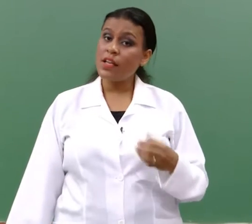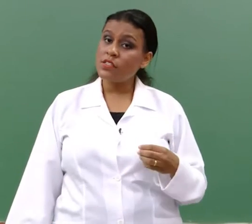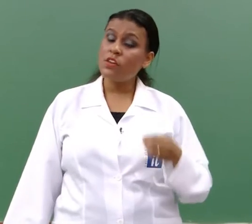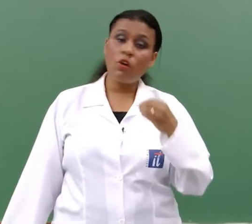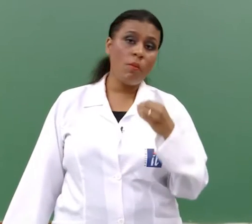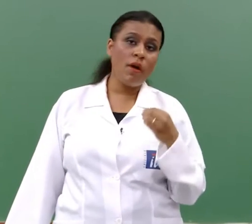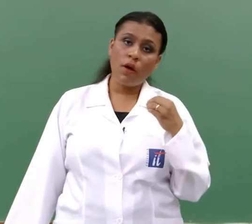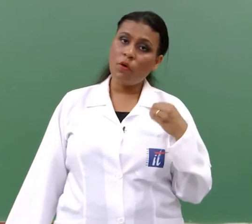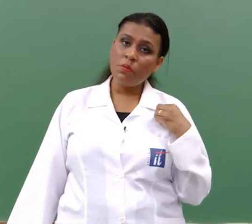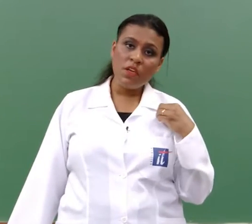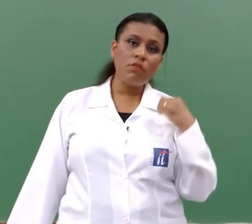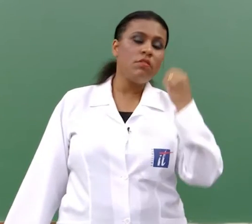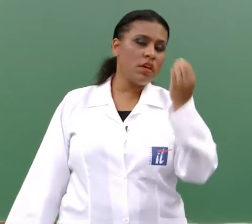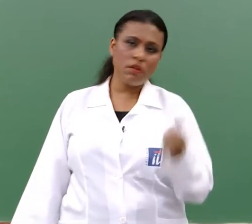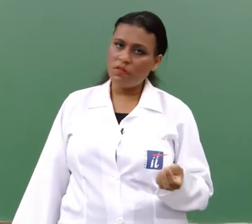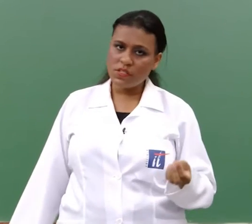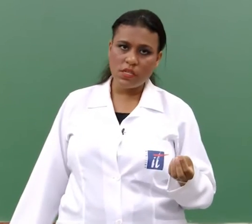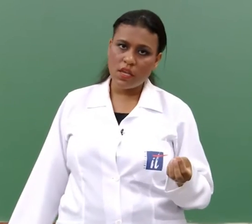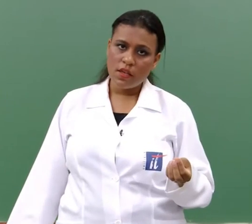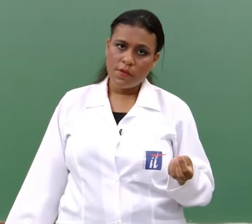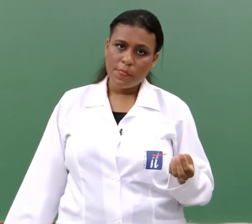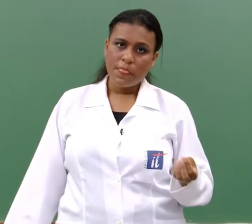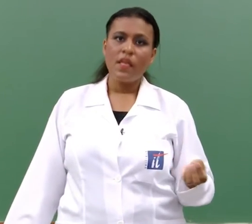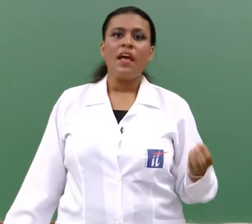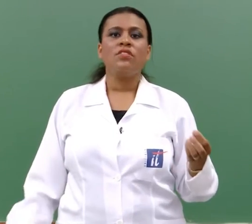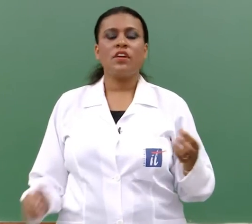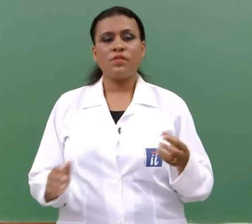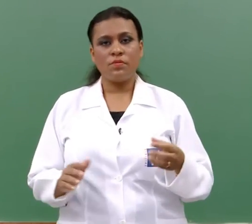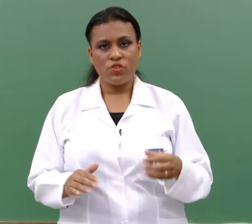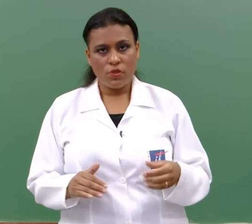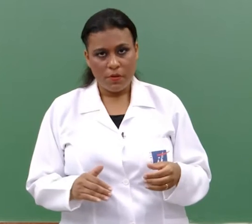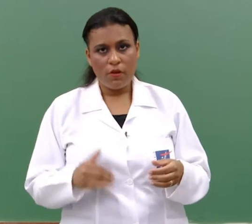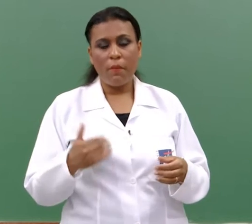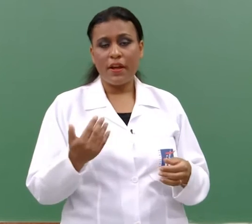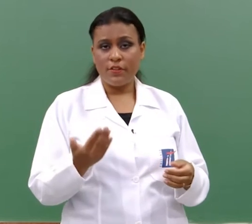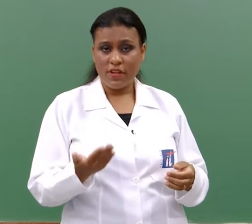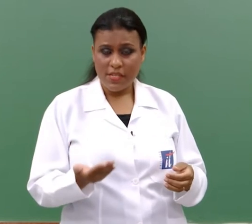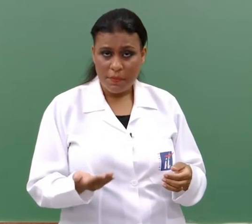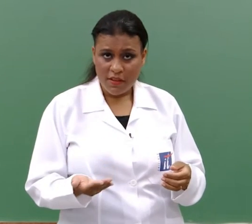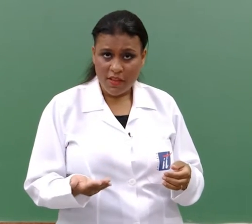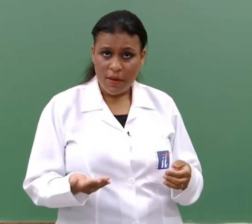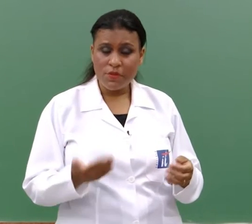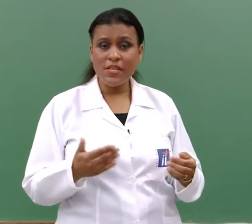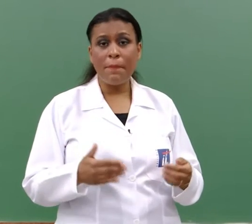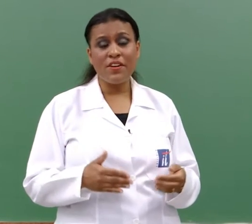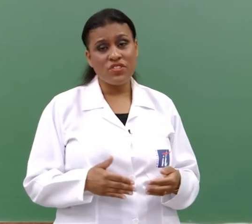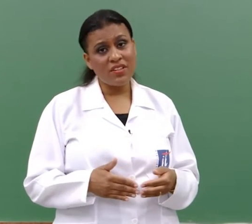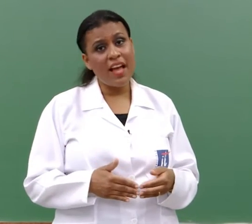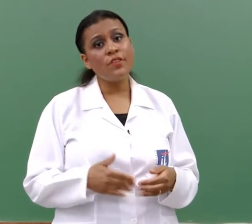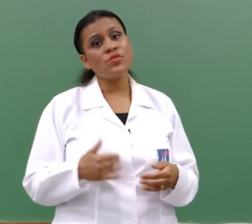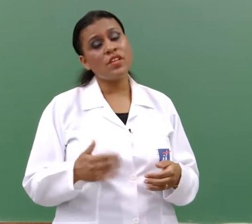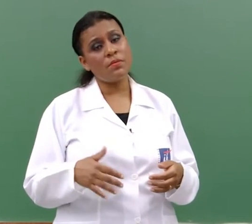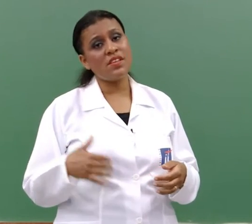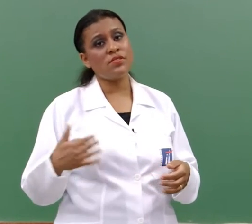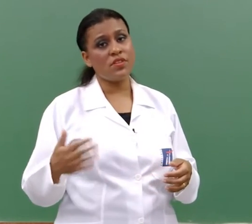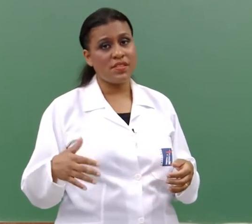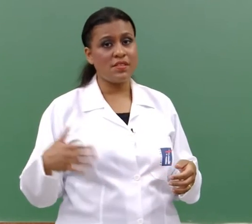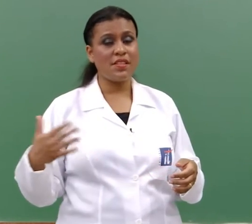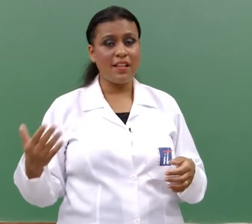assim como é comigo e com você. Nós vamos descobrir como é que nós aprendemos e a partir daí usamos as nossas